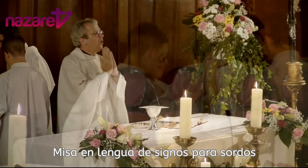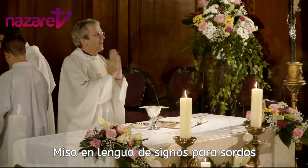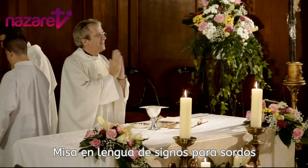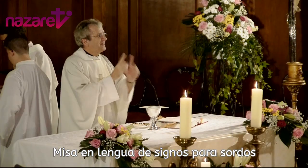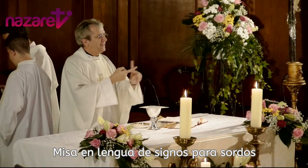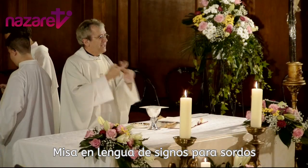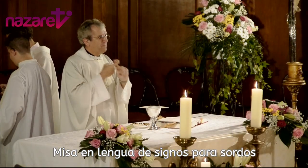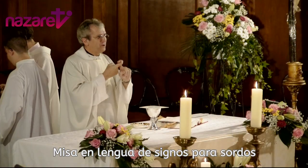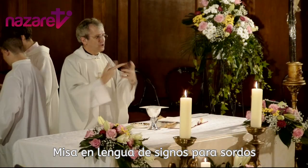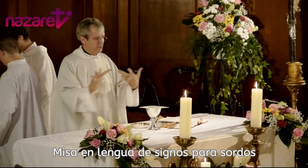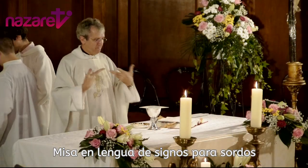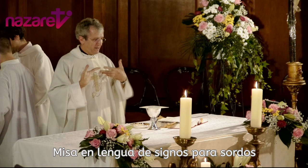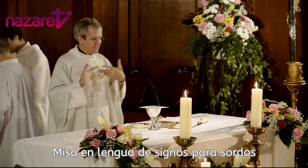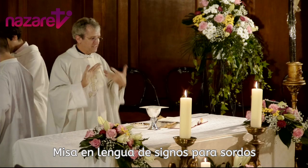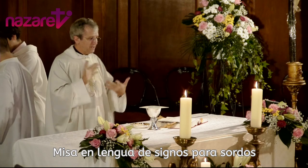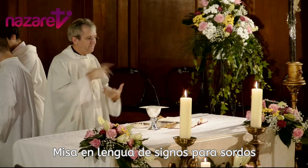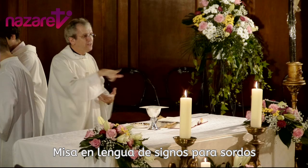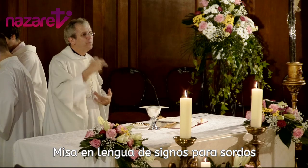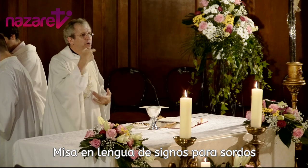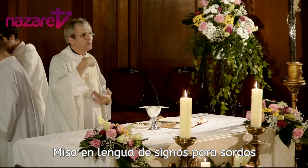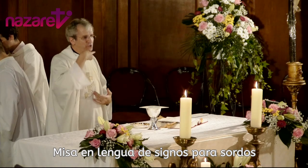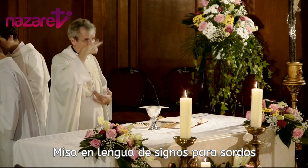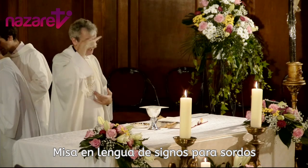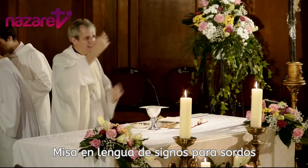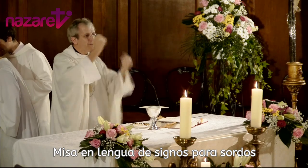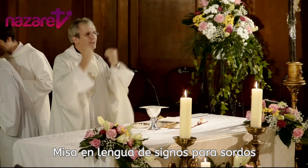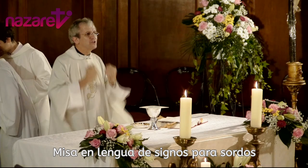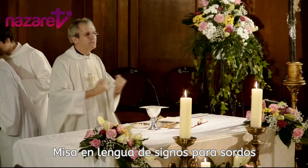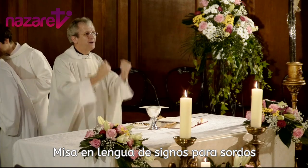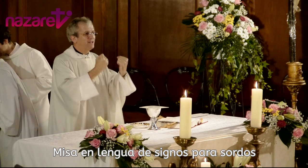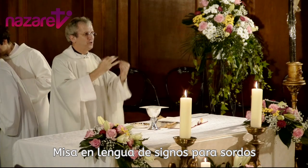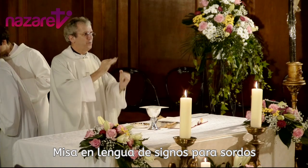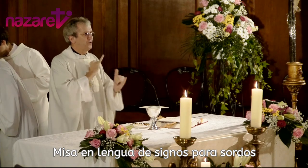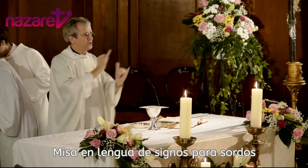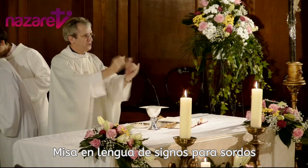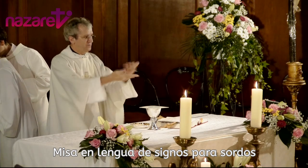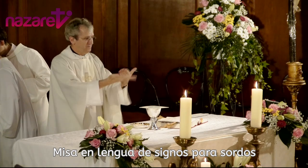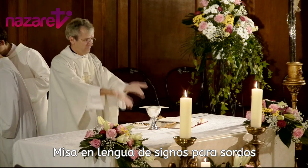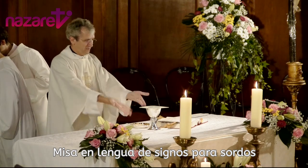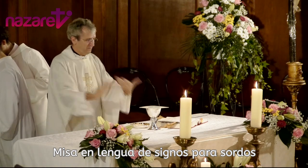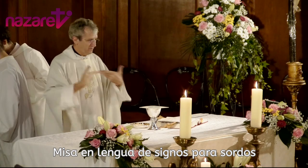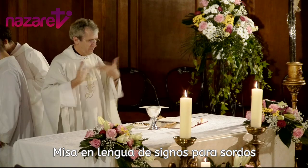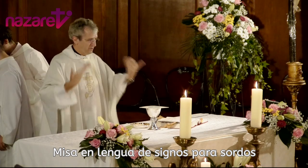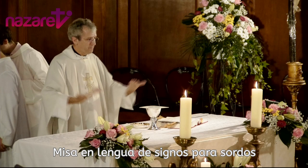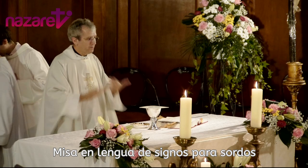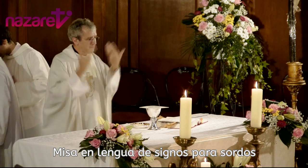Orad, hermanos, para que ese sacrificio mío y vuestro sea agradable a Dios Padre Todopoderoso. El Señor reciba de tus manos